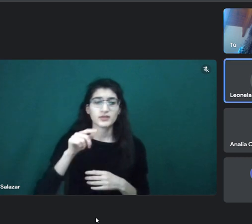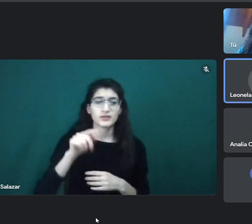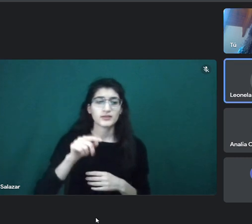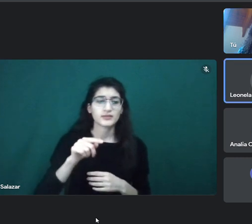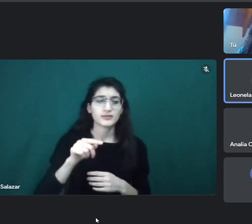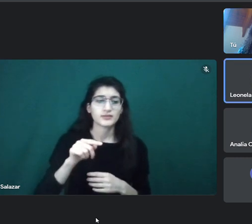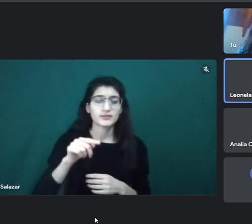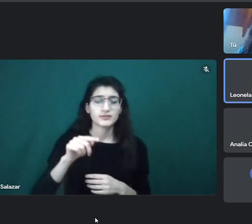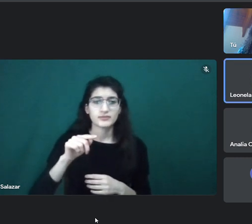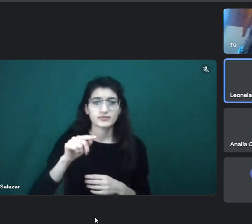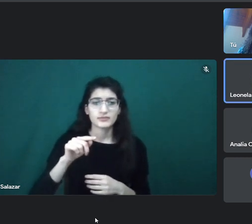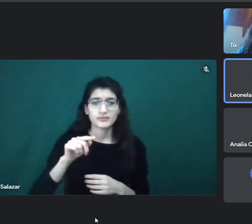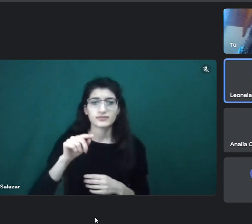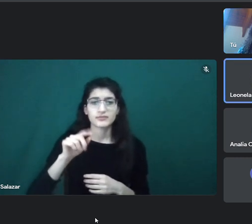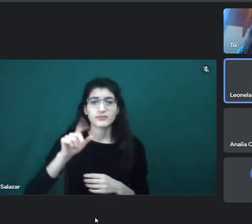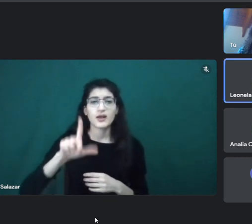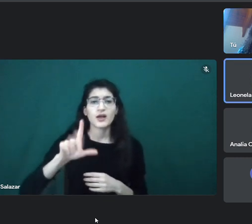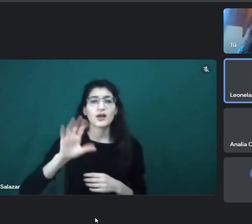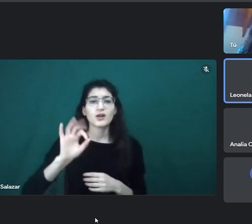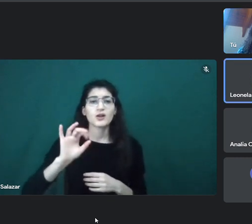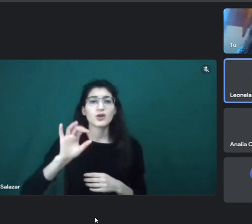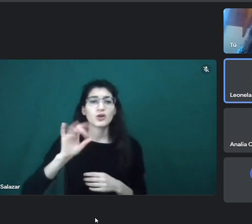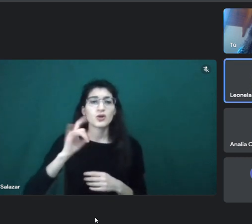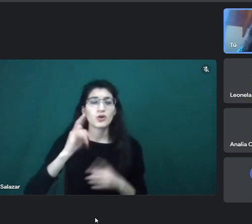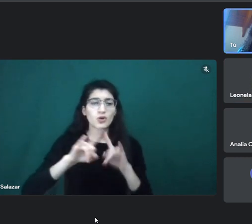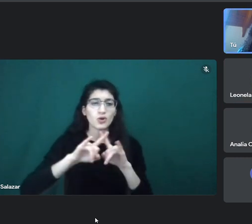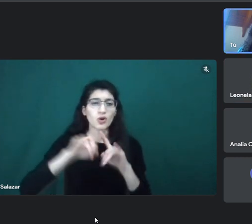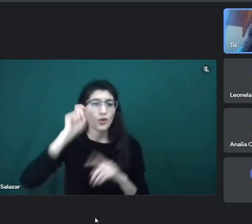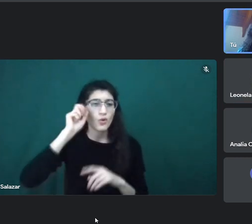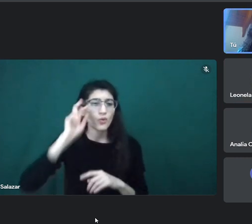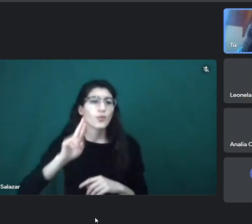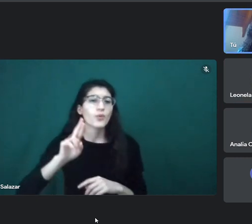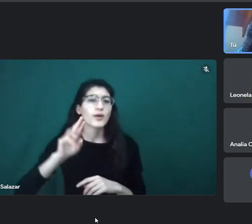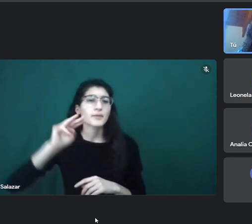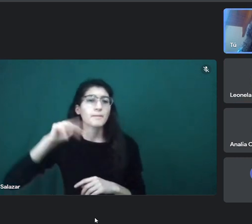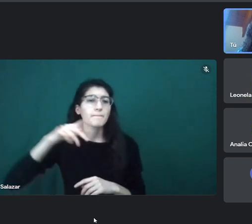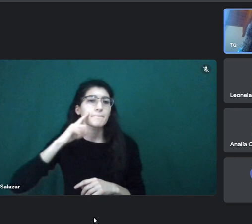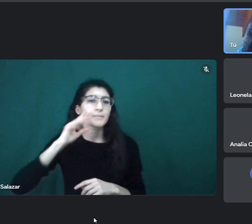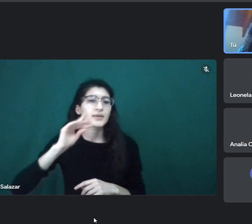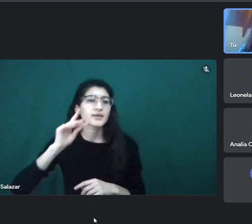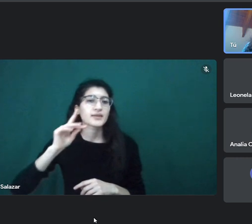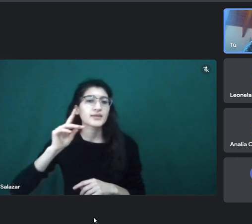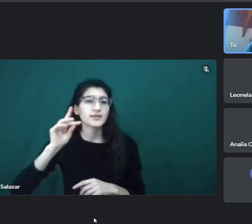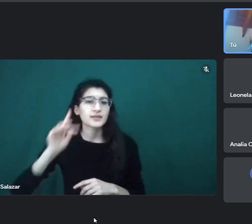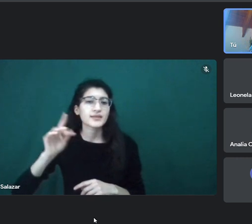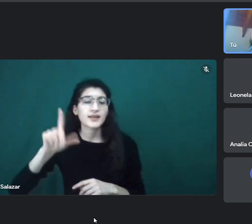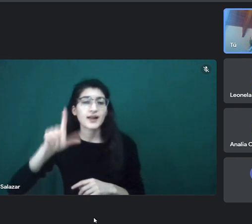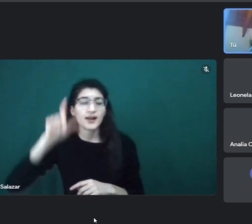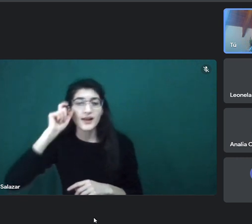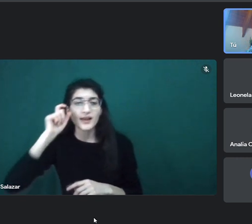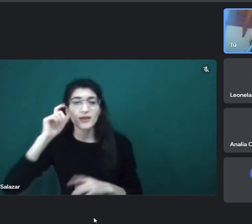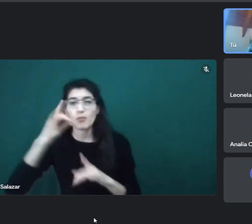Bien, bien. Entonces, upgrading, ahí, ¿cómo hiciste la traducción?